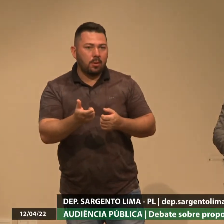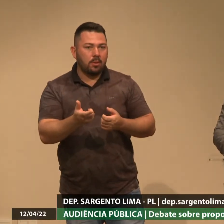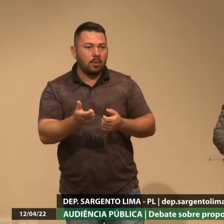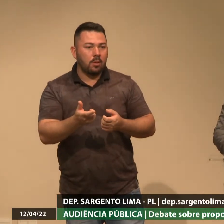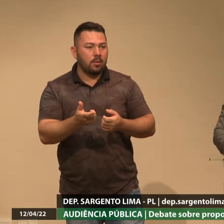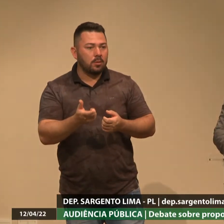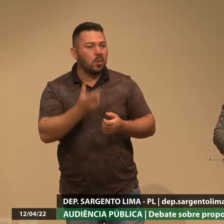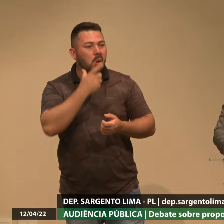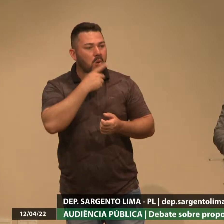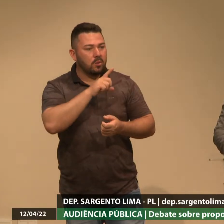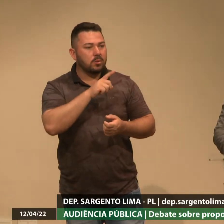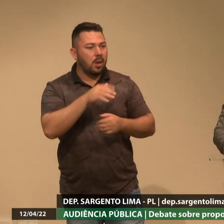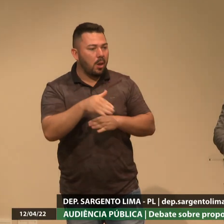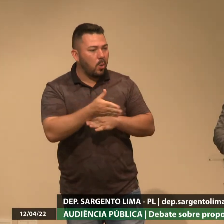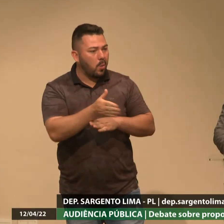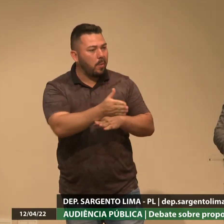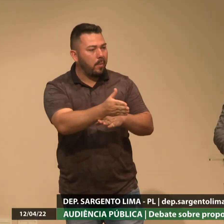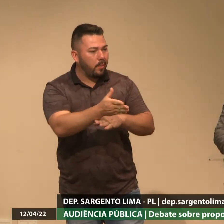que caçar o peixe